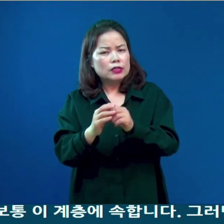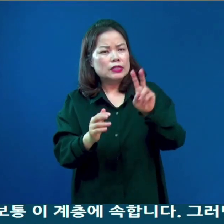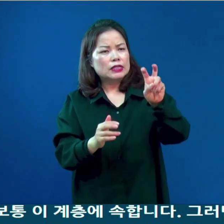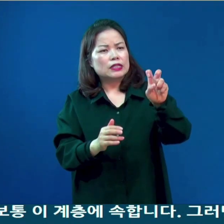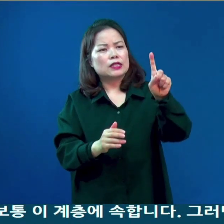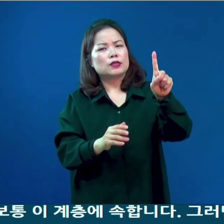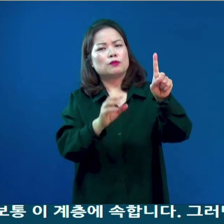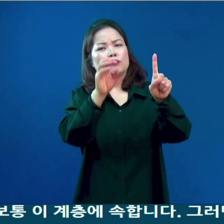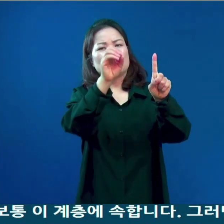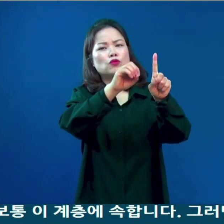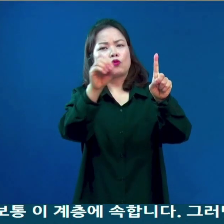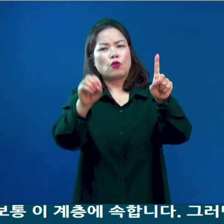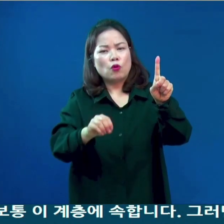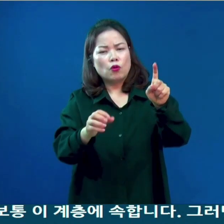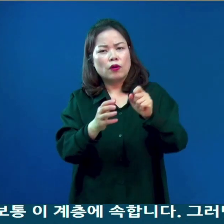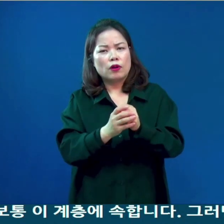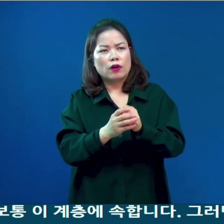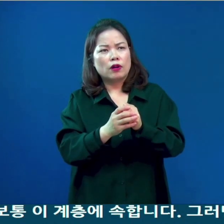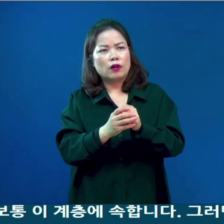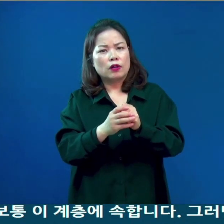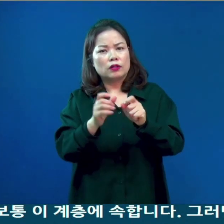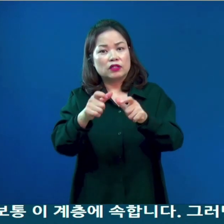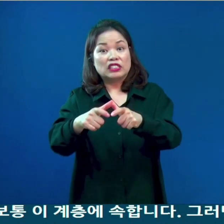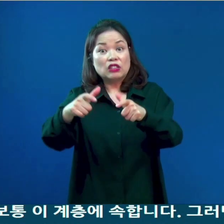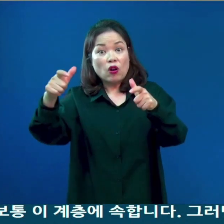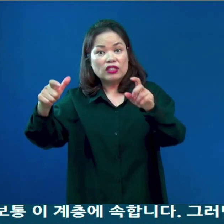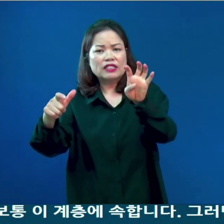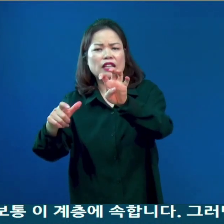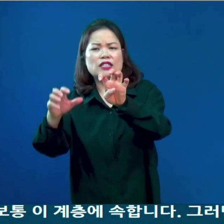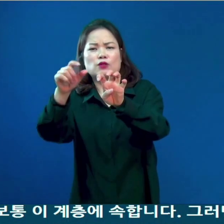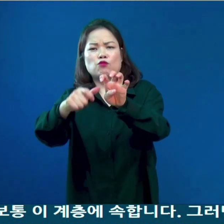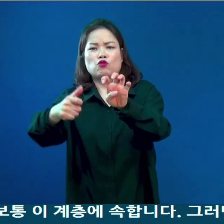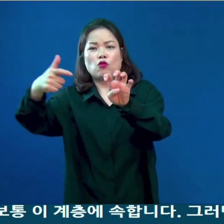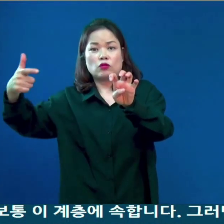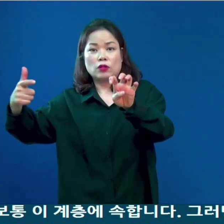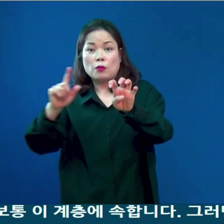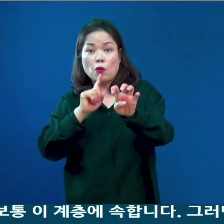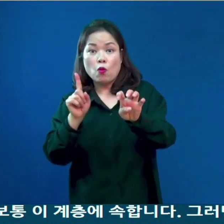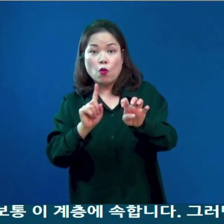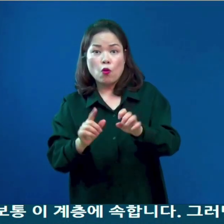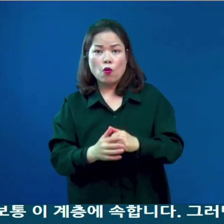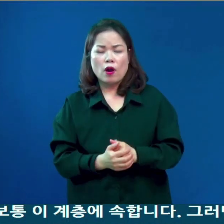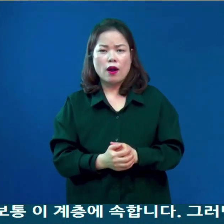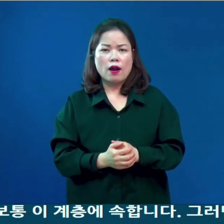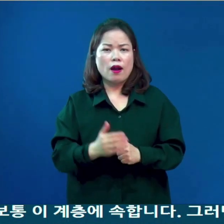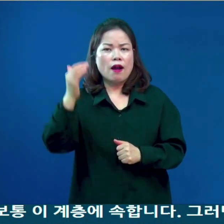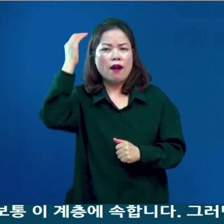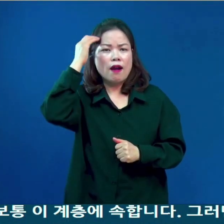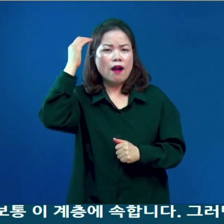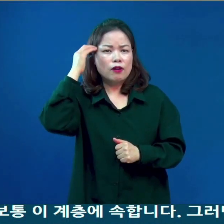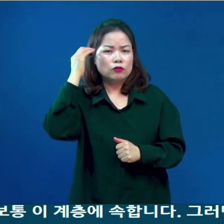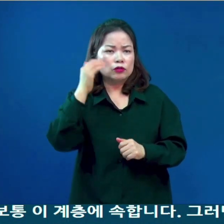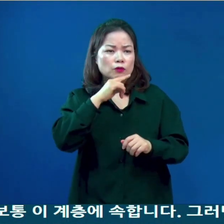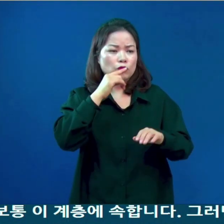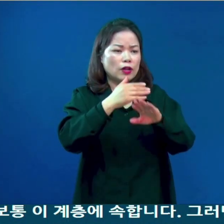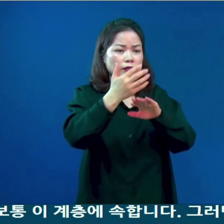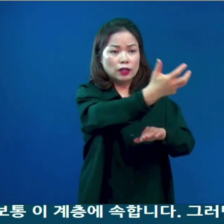21%였는데 그 중간층이 40%나 늘어납니다. 이 말씀은 뭐냐면, 한국에